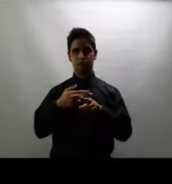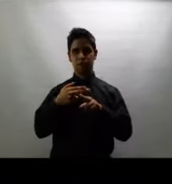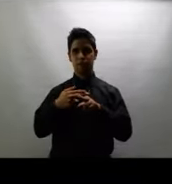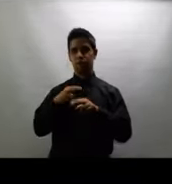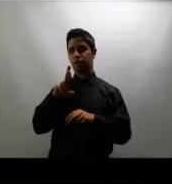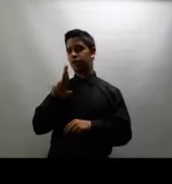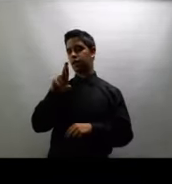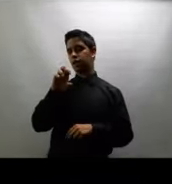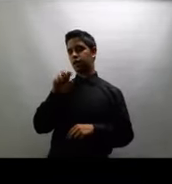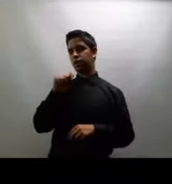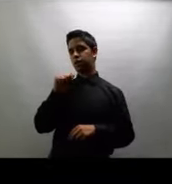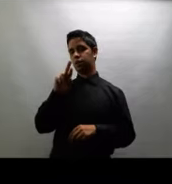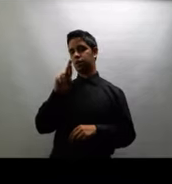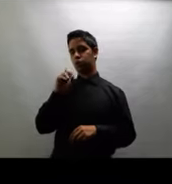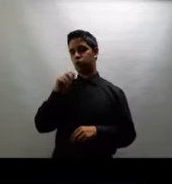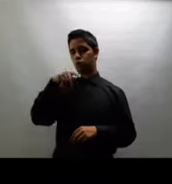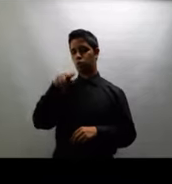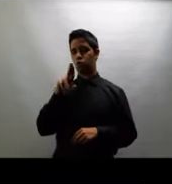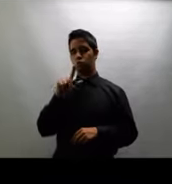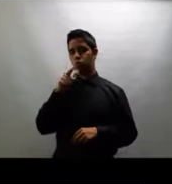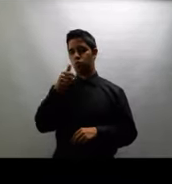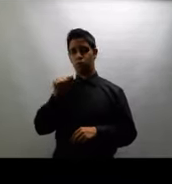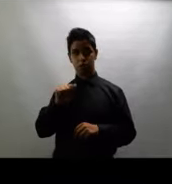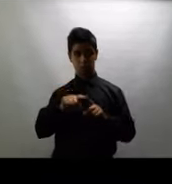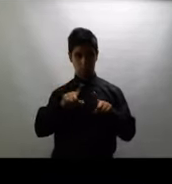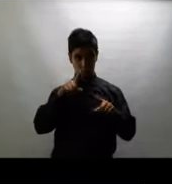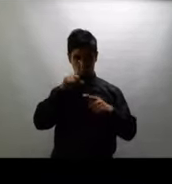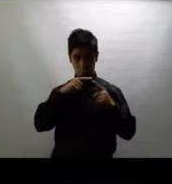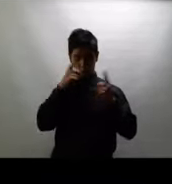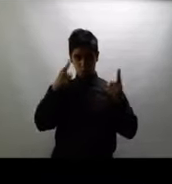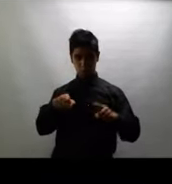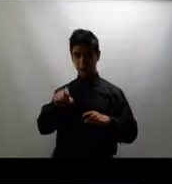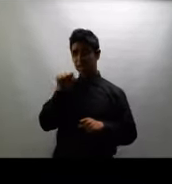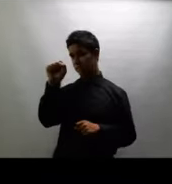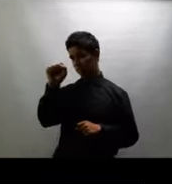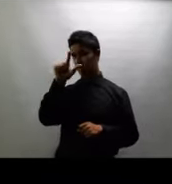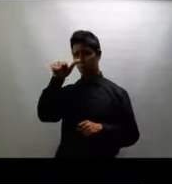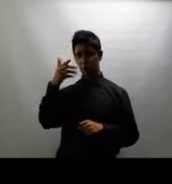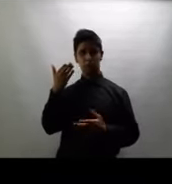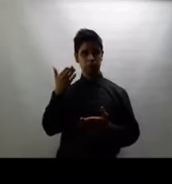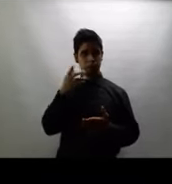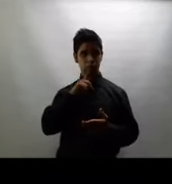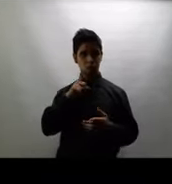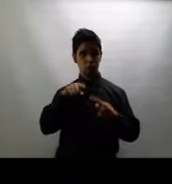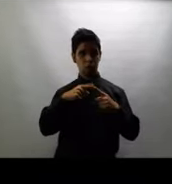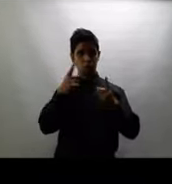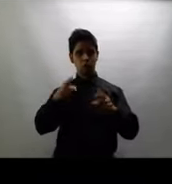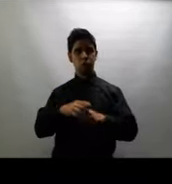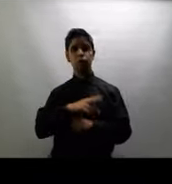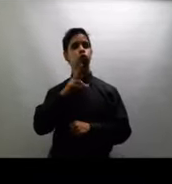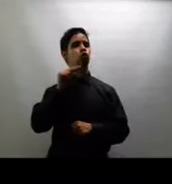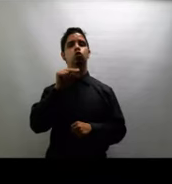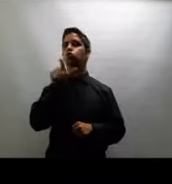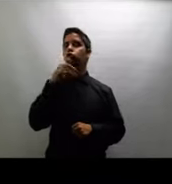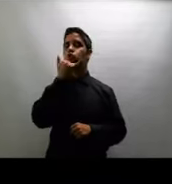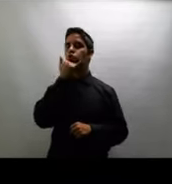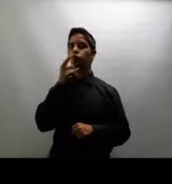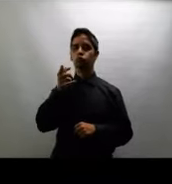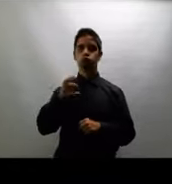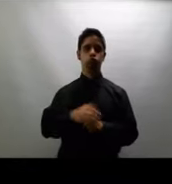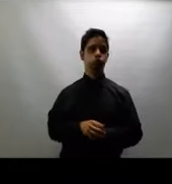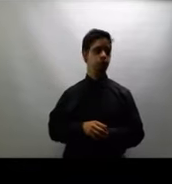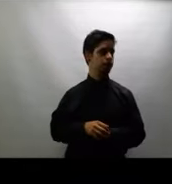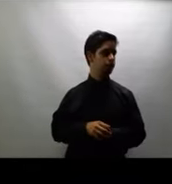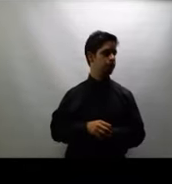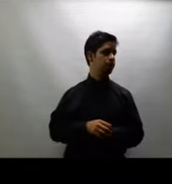Retropulga. Va a ser el sábado después del viernes. No, estás equivocado. ¿No? Dime, no, ¿cuándo? El